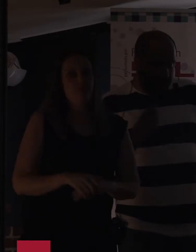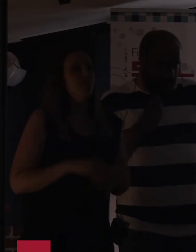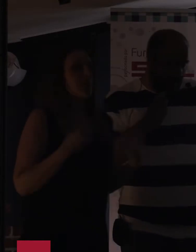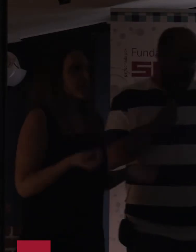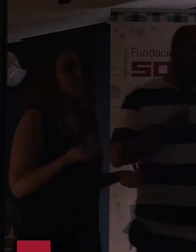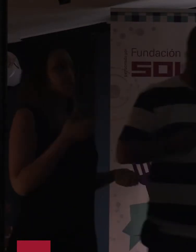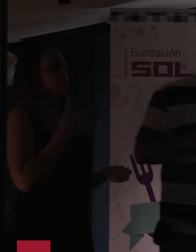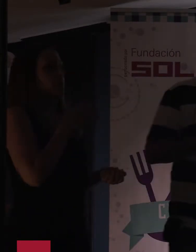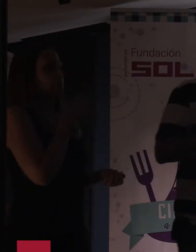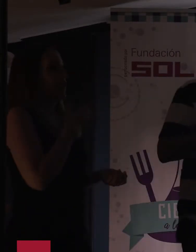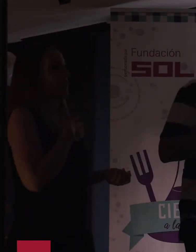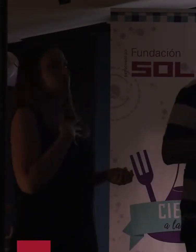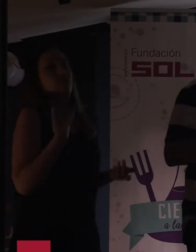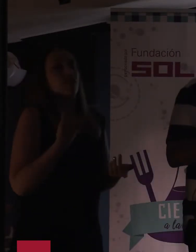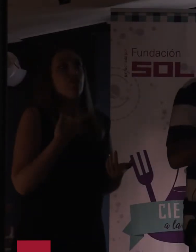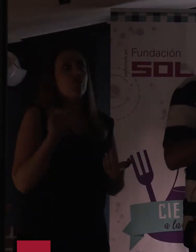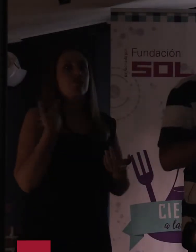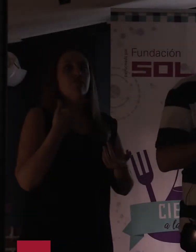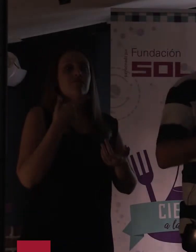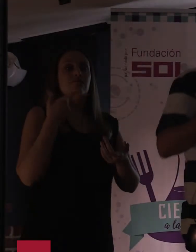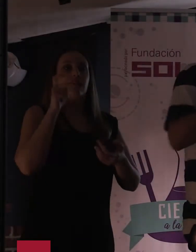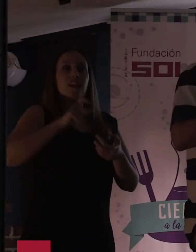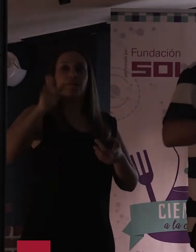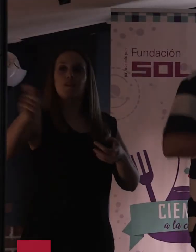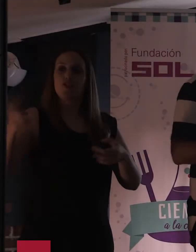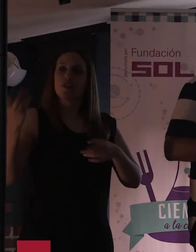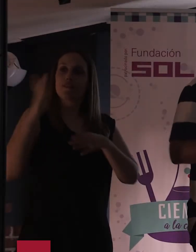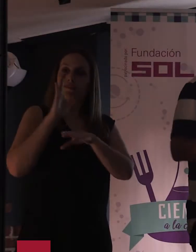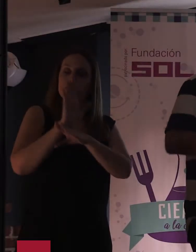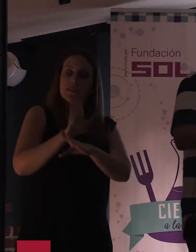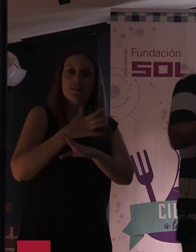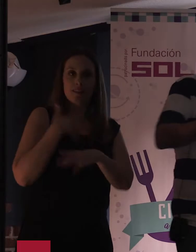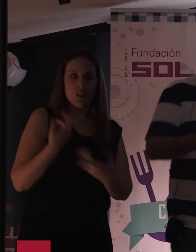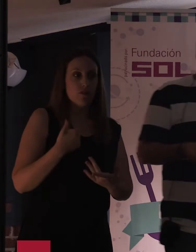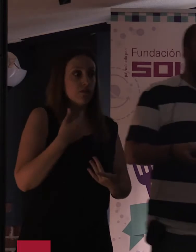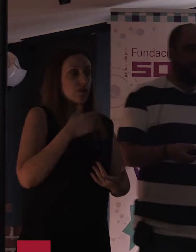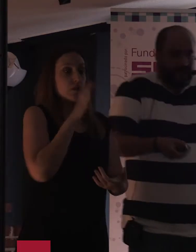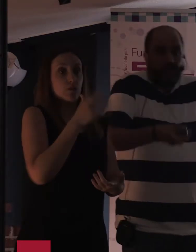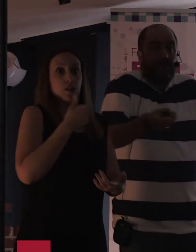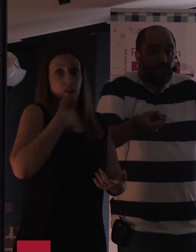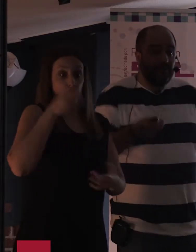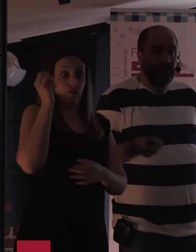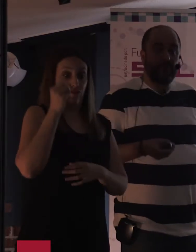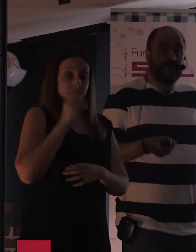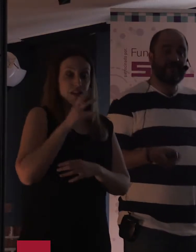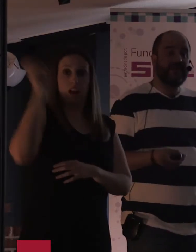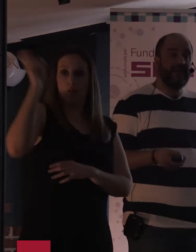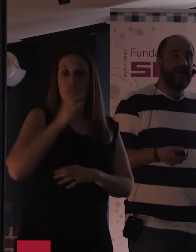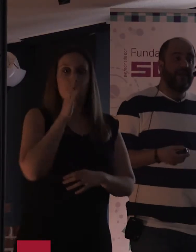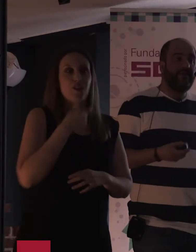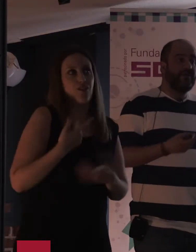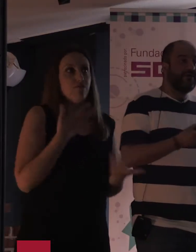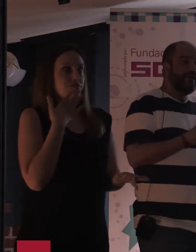presentaros a la gente, porque, joder, muchas veces cuando damos una charla, al final, la cara la pongo yo, pues porque me han invitado, o porque tengo más morro, o por lo que